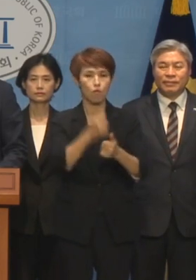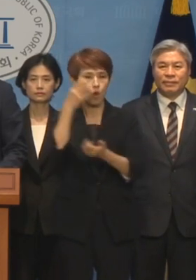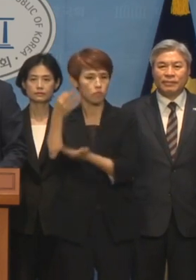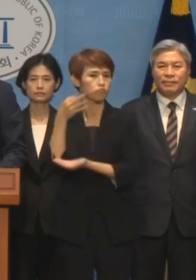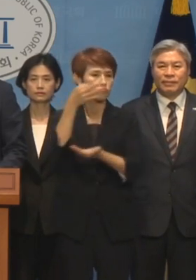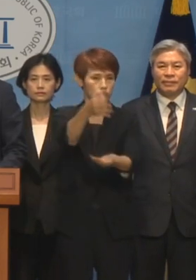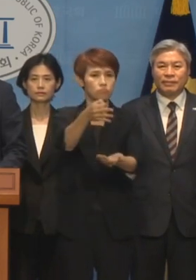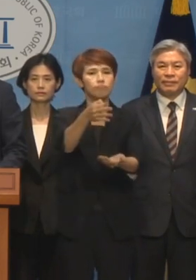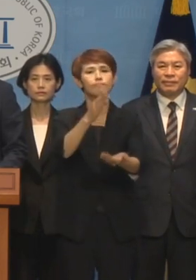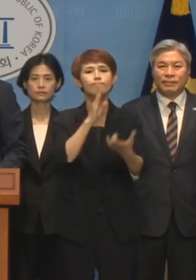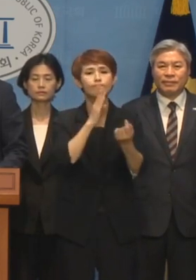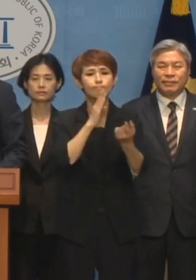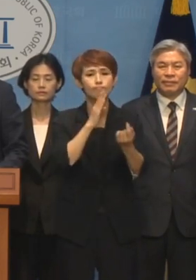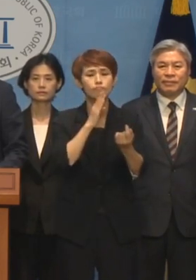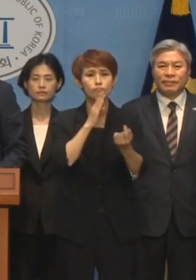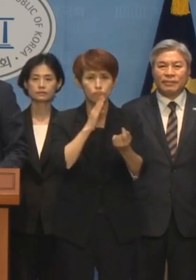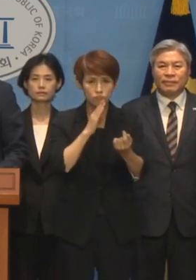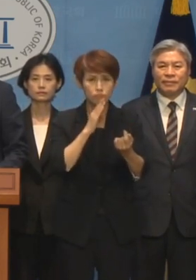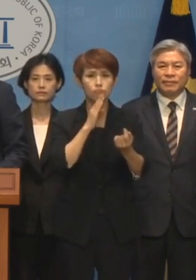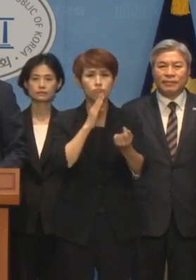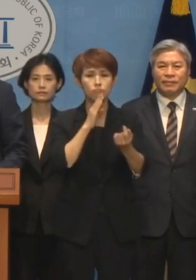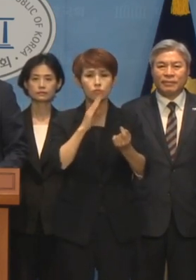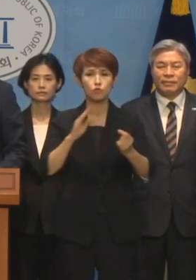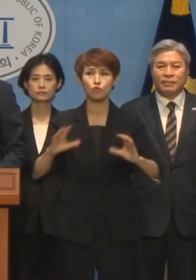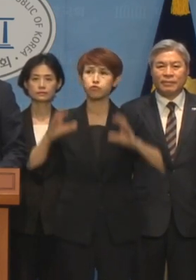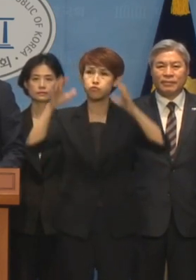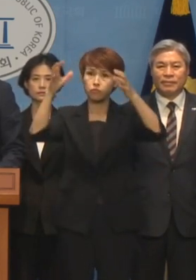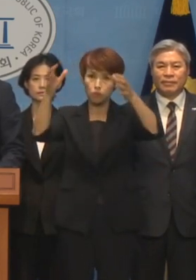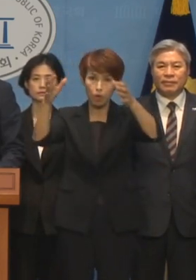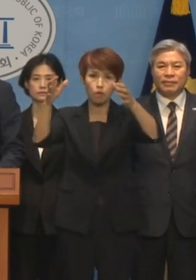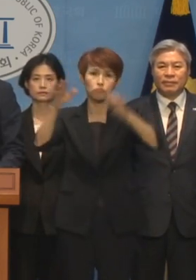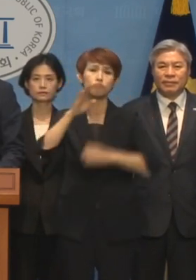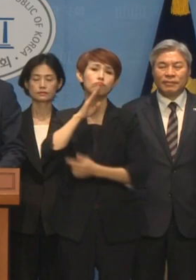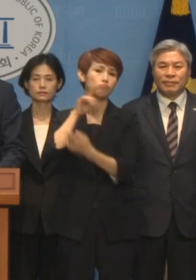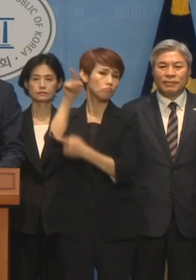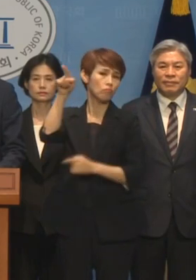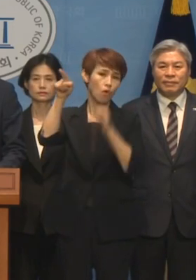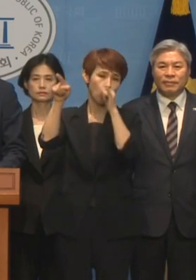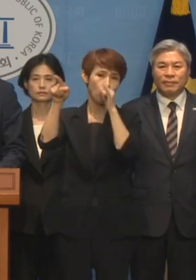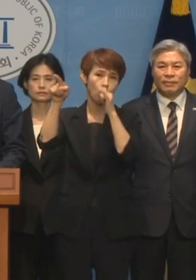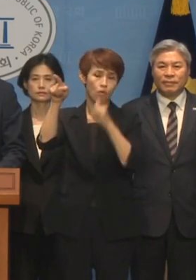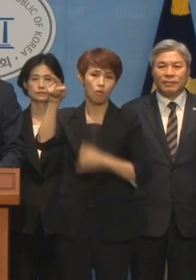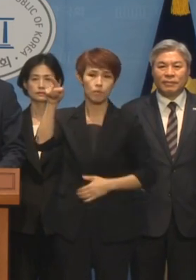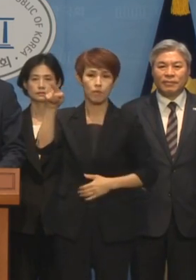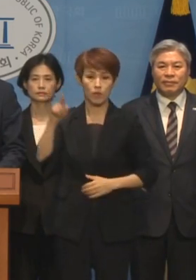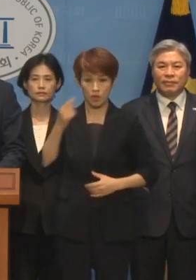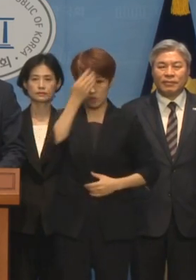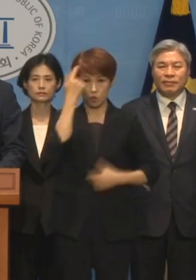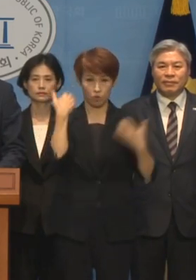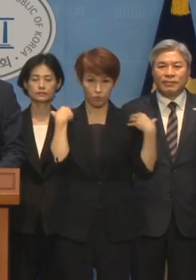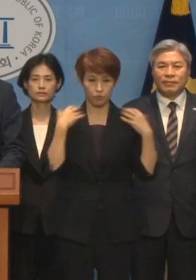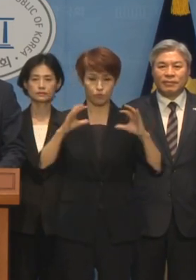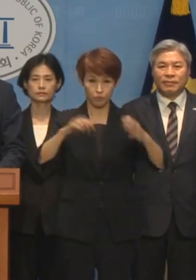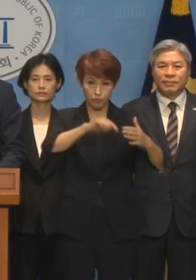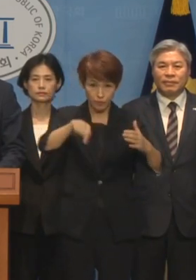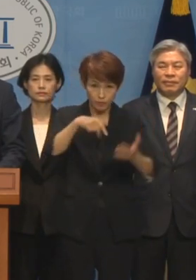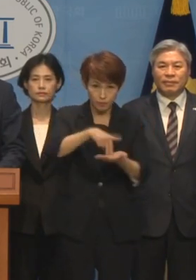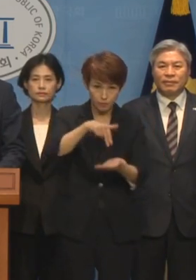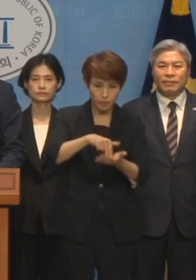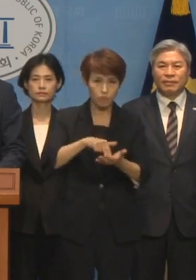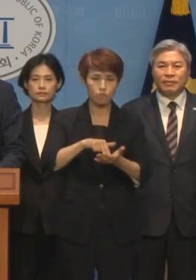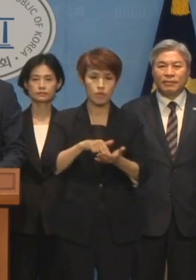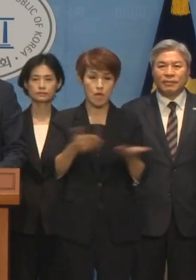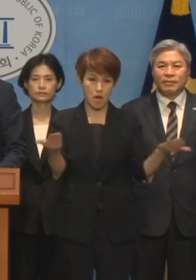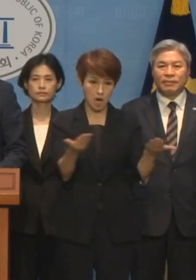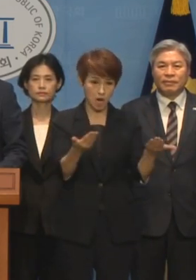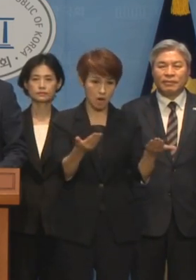지급해야 한다는 인식은 이미 국제적으로 인정되고 있습니다. 국가는 동일한 가치의 노동에